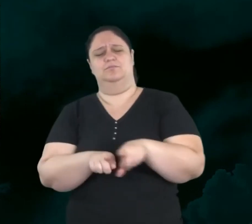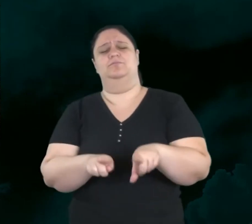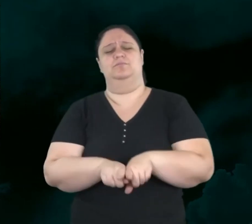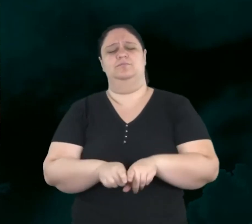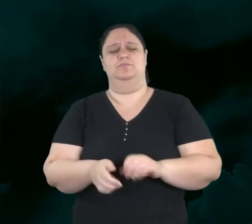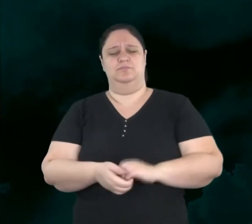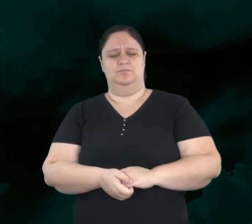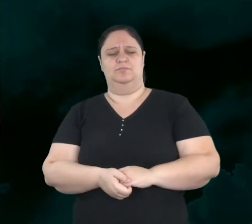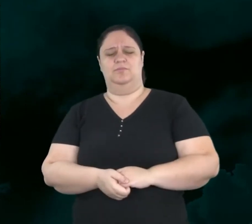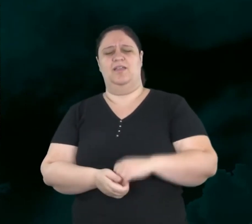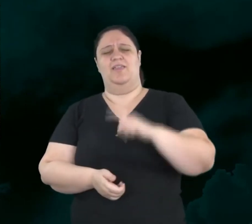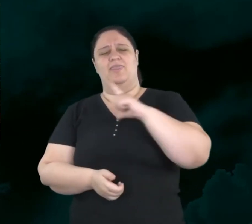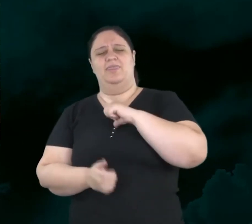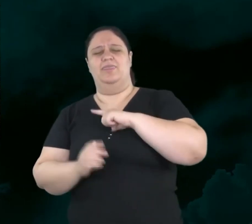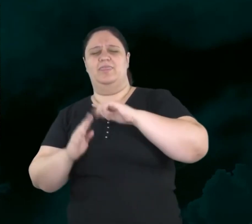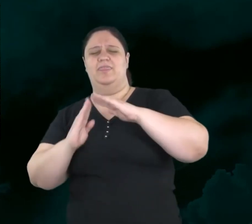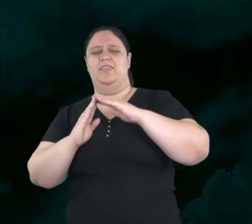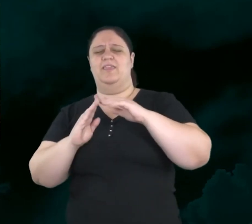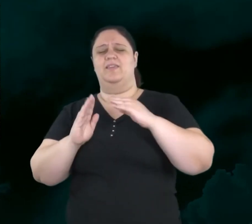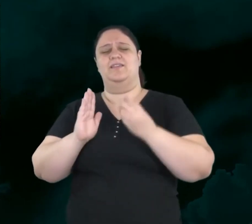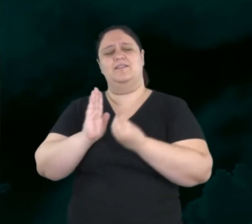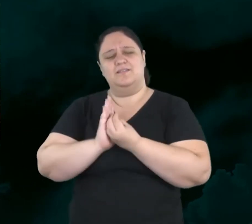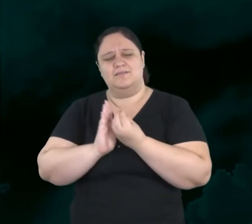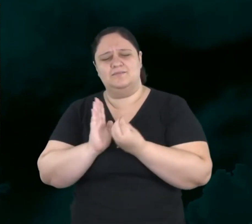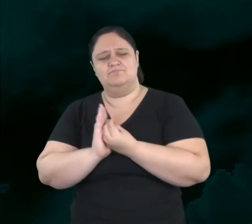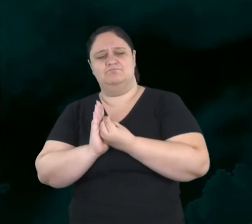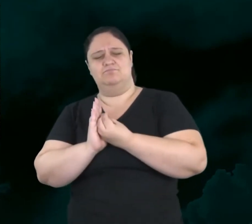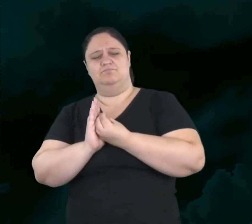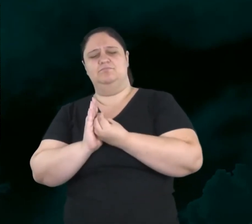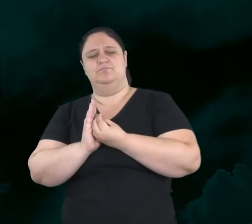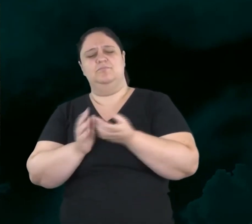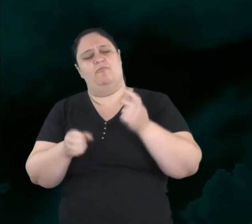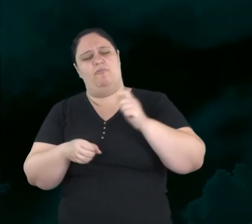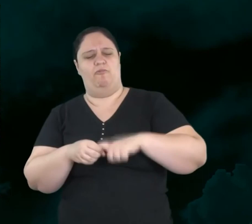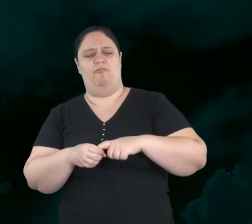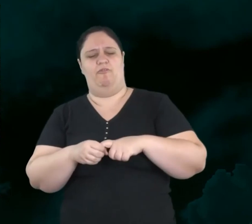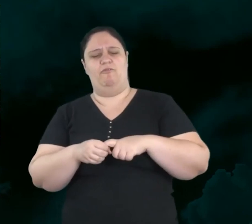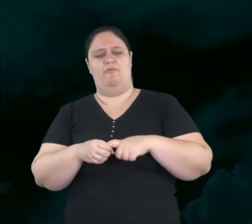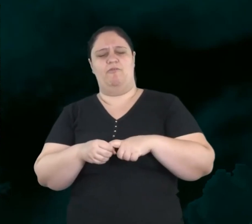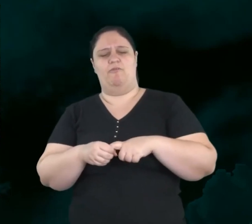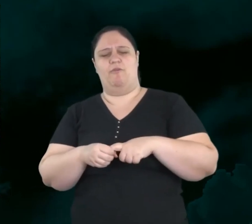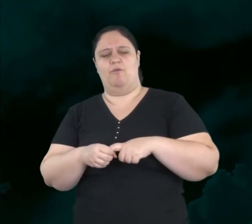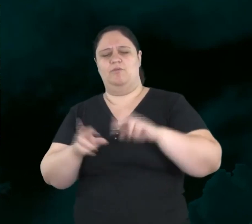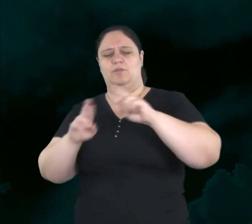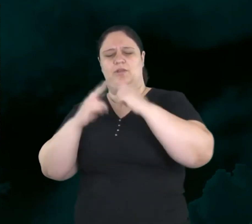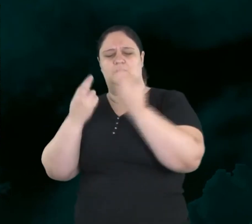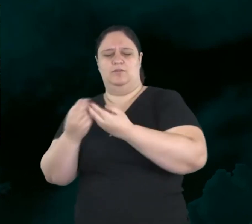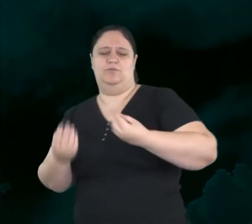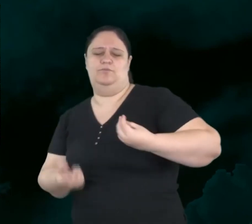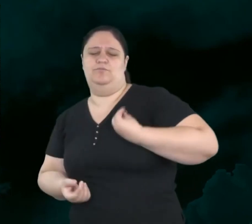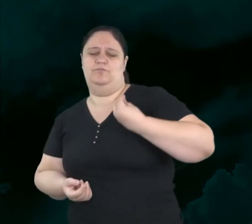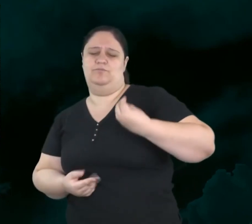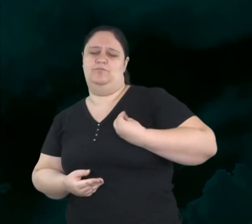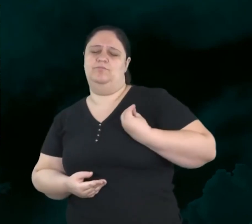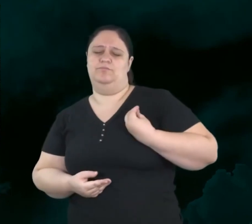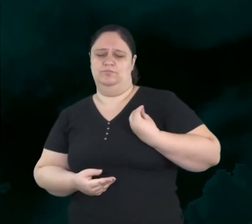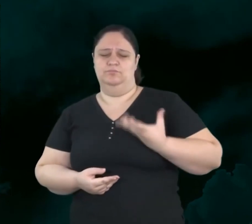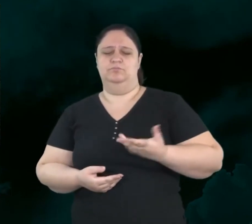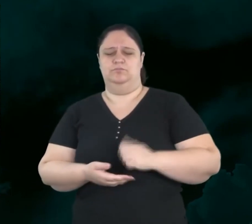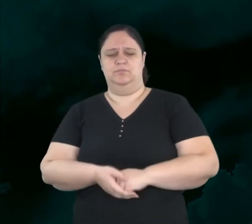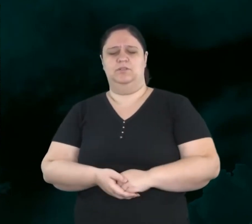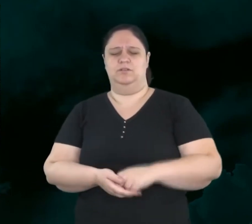também algumas igrejas têm um retorno gradativo de reuniões presenciais em pequenos números. Senhor,